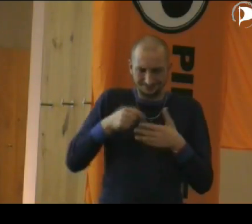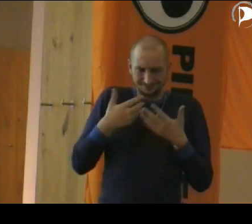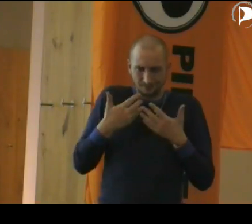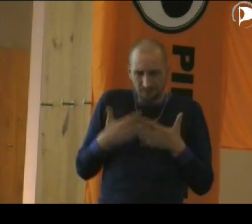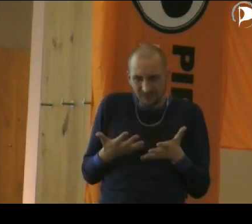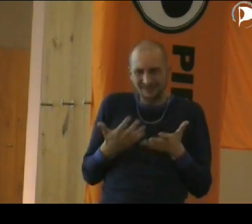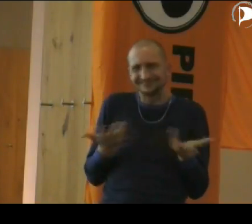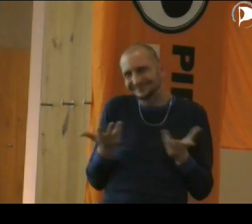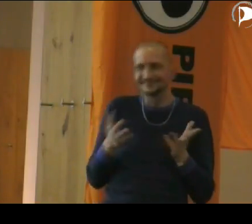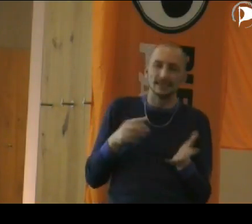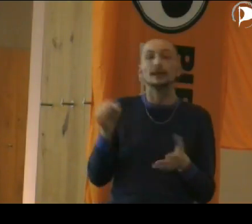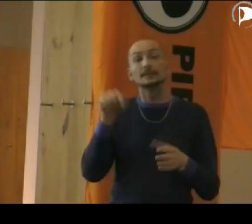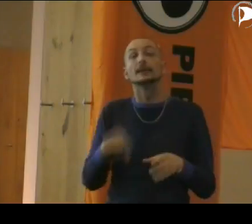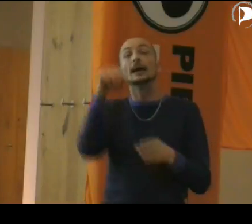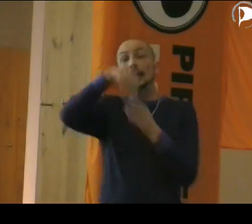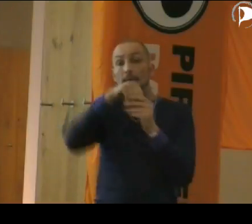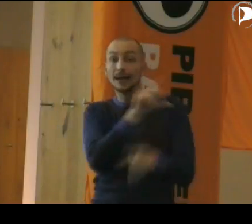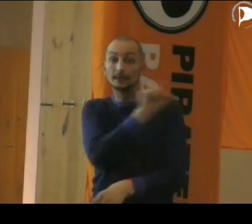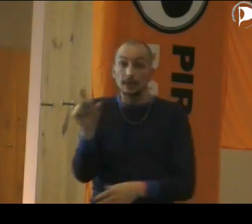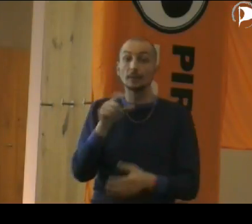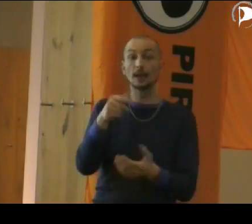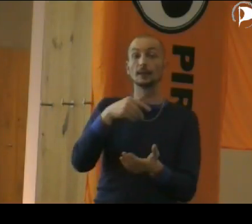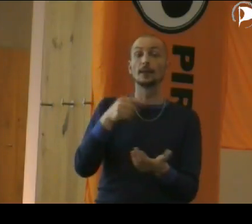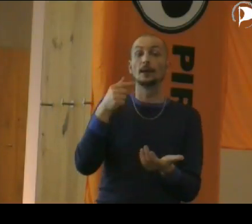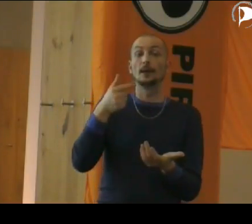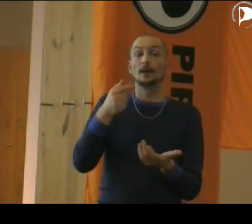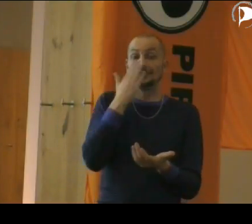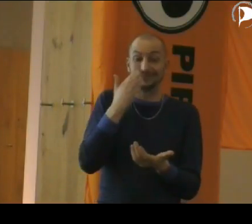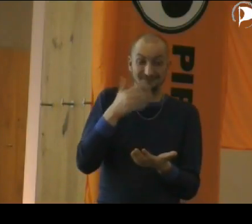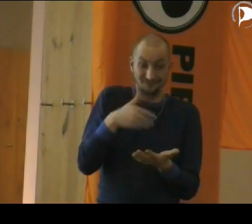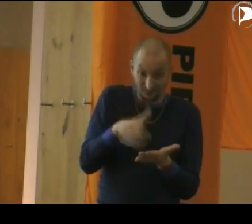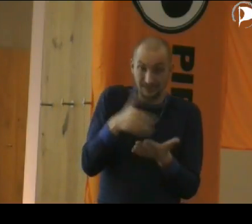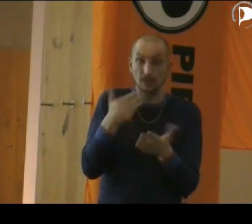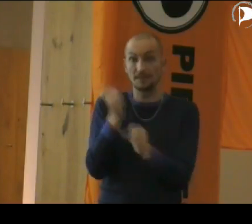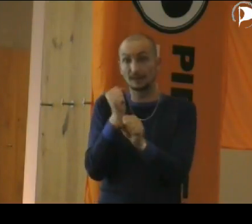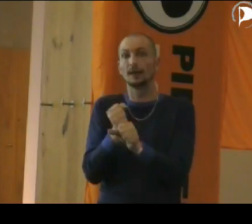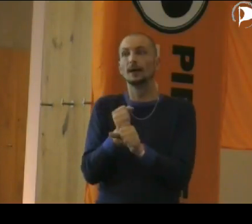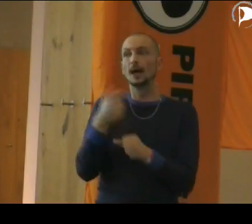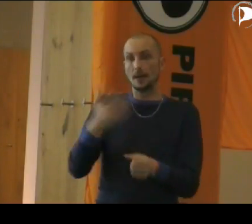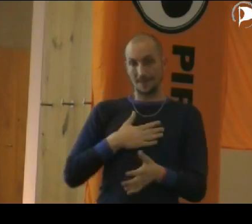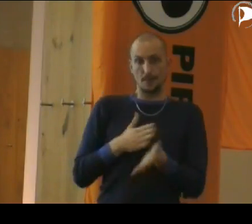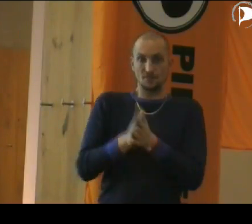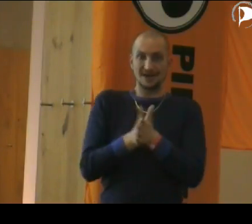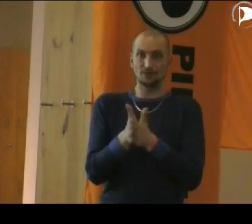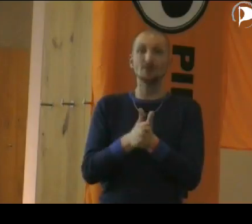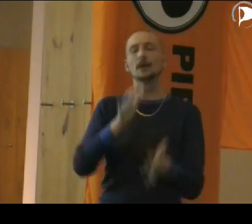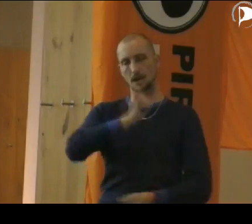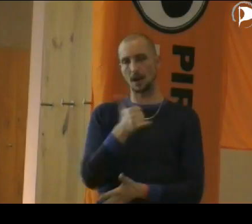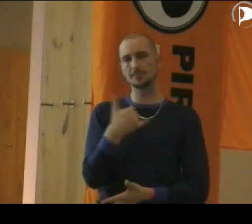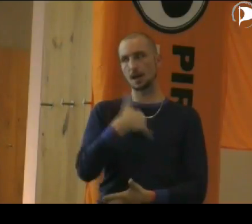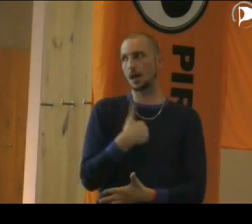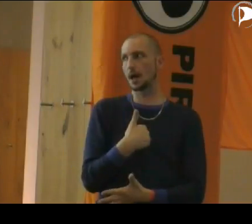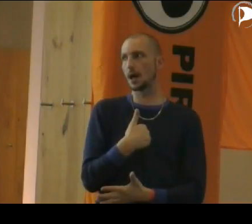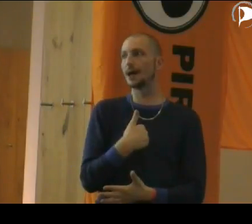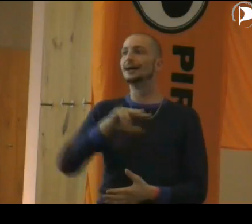und ich denke dass wir das auch machen willst ja meine aktion künftige motivation das irgendwann an einem zweiten teil dran